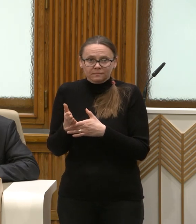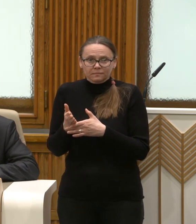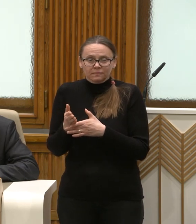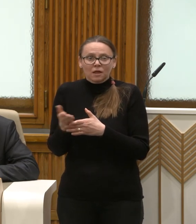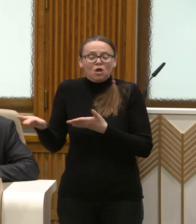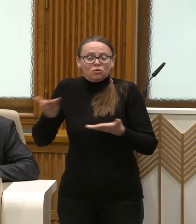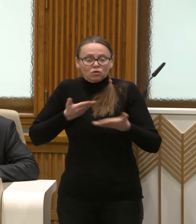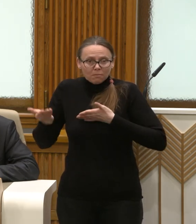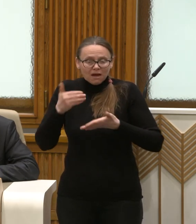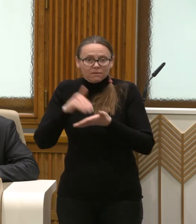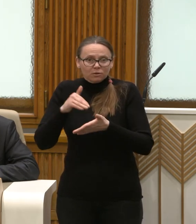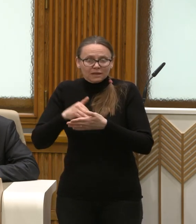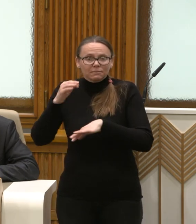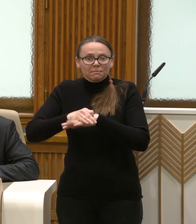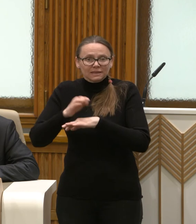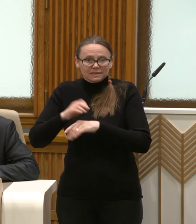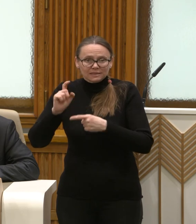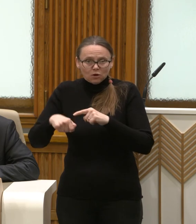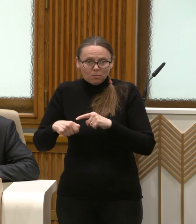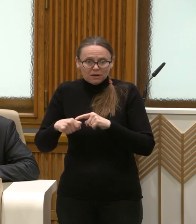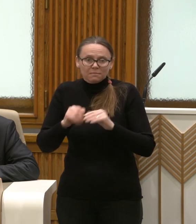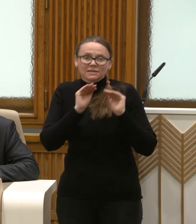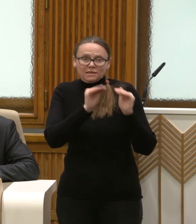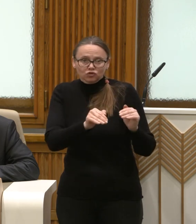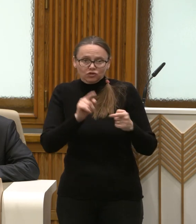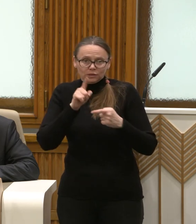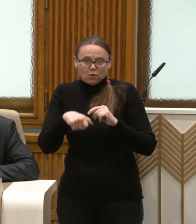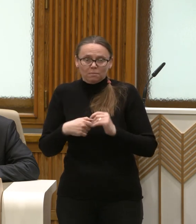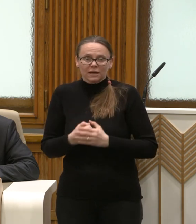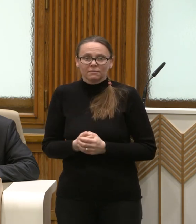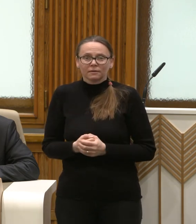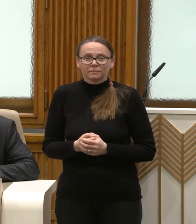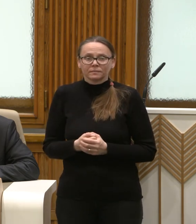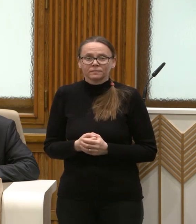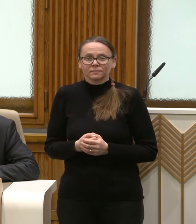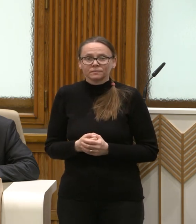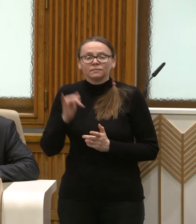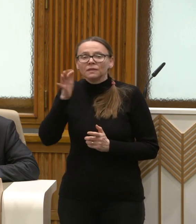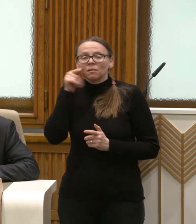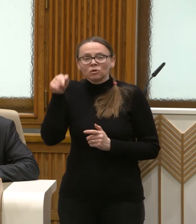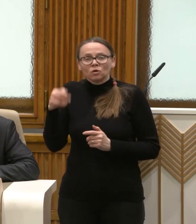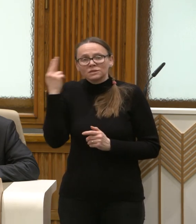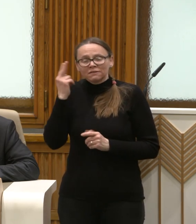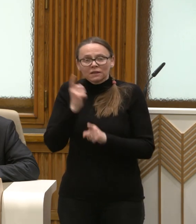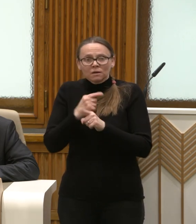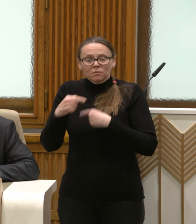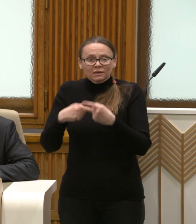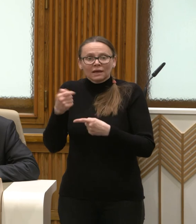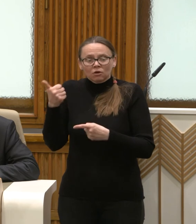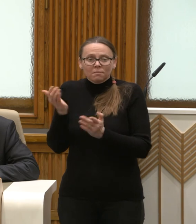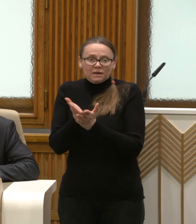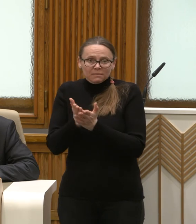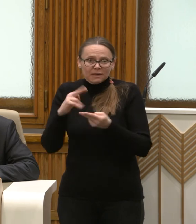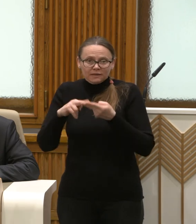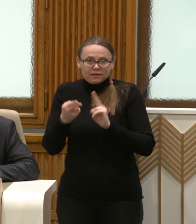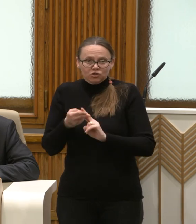dobave potrebne medicinske opreme, zaščitne opreme, da bo to seveda tudi potekalo na nek primeren